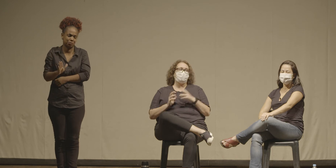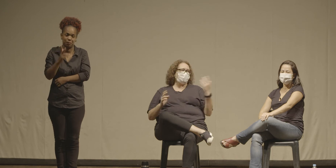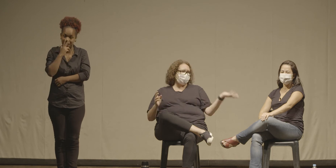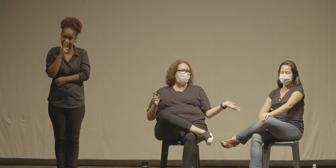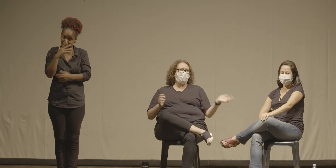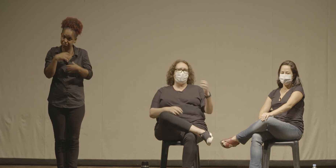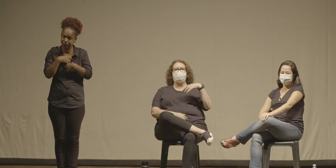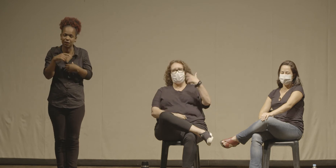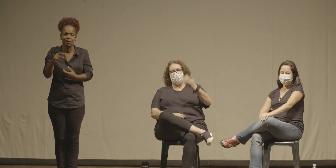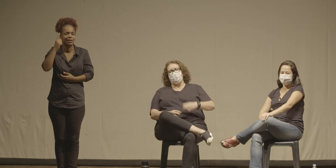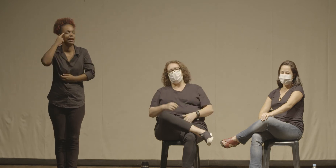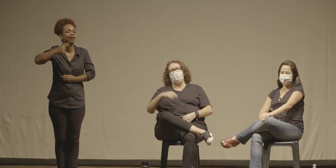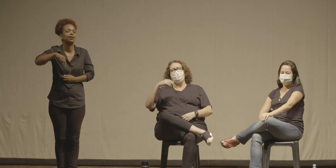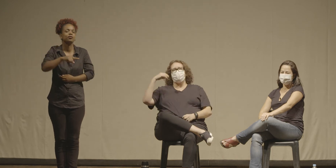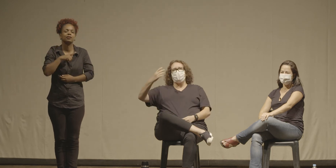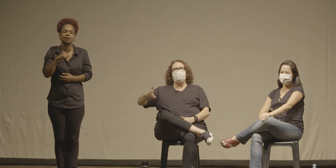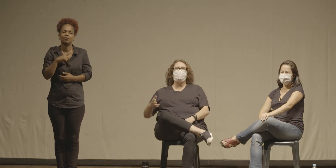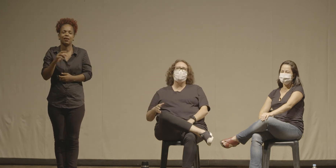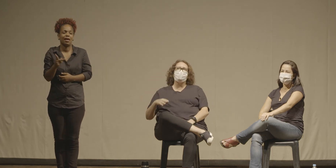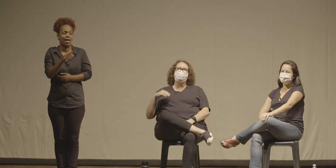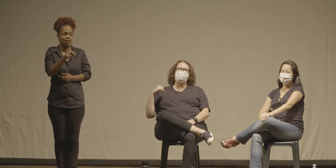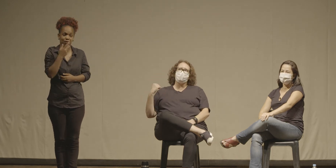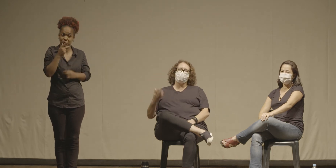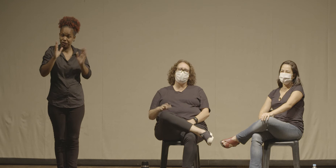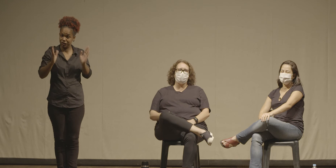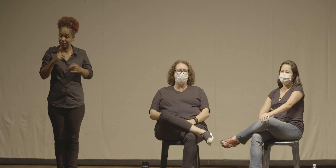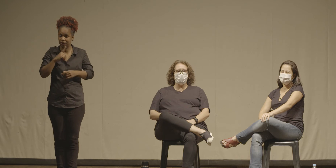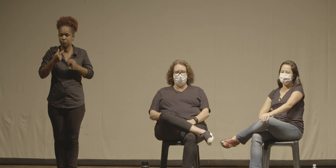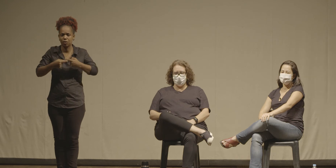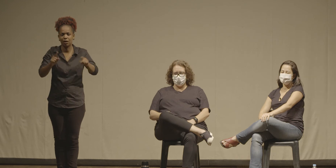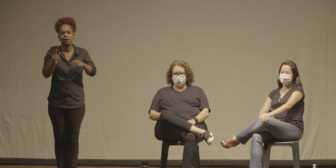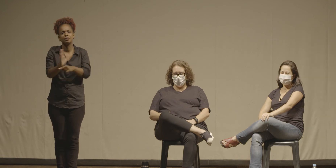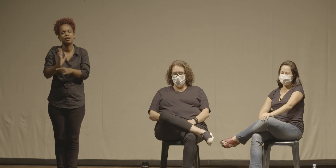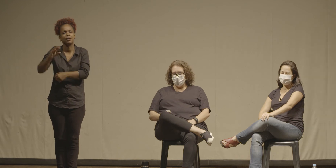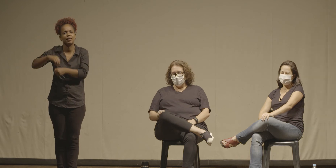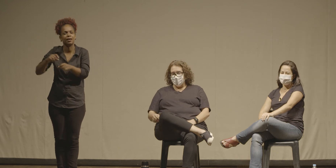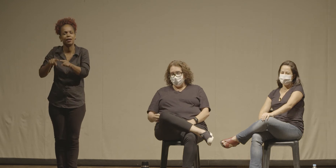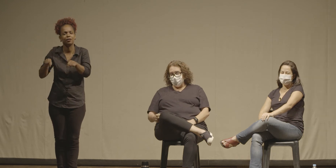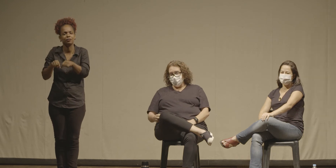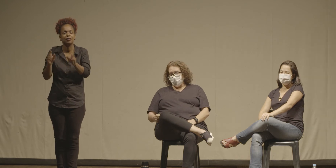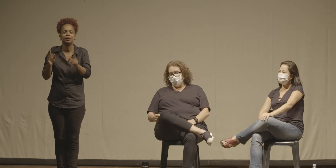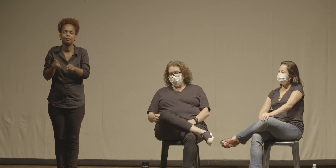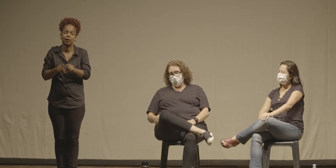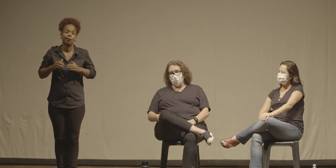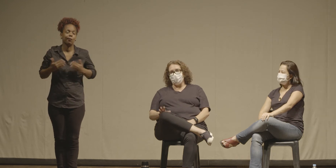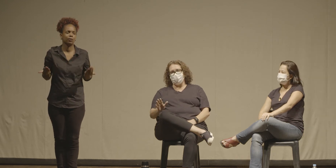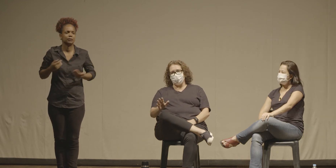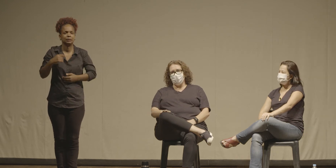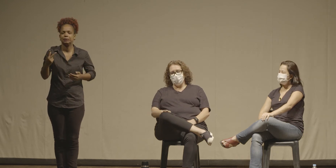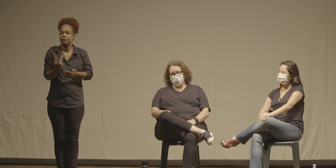Então, assim, a nossa ideia era essa que a Ellen já colocou, de fazer o lançamento em cinema e tal. E aí, quando isso